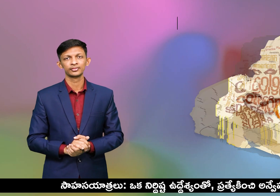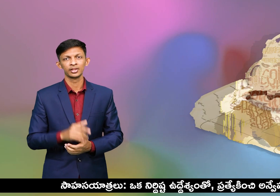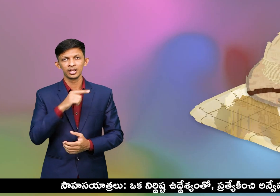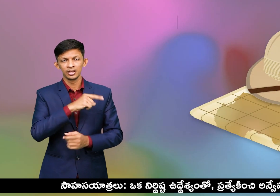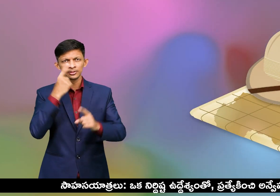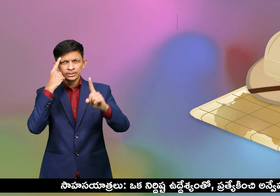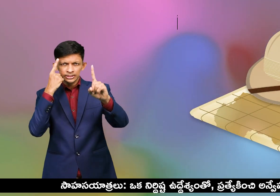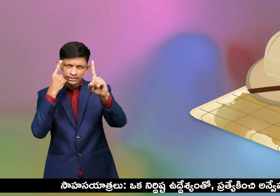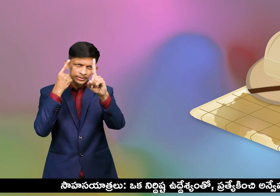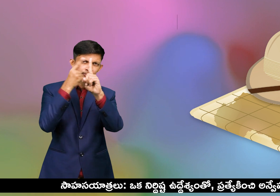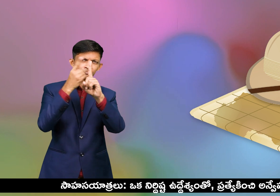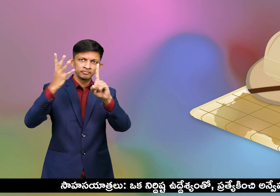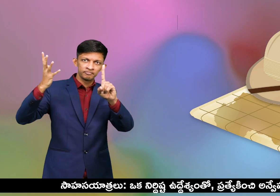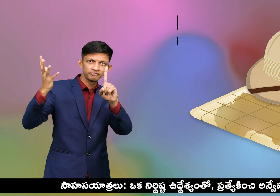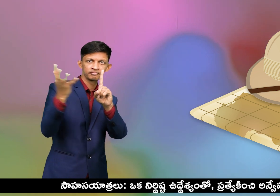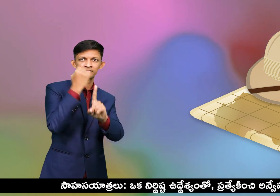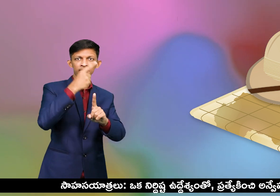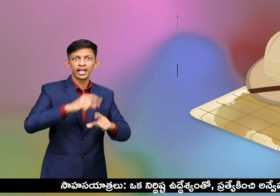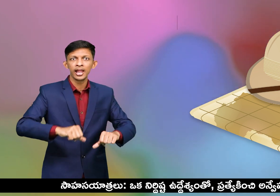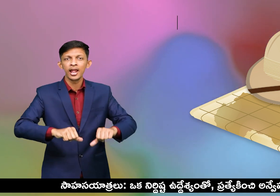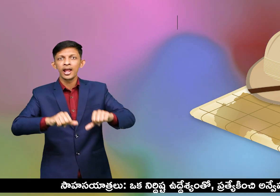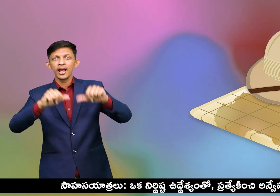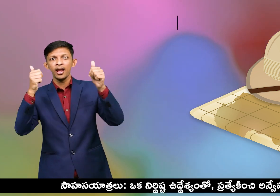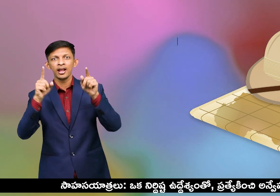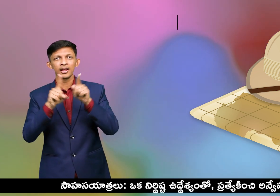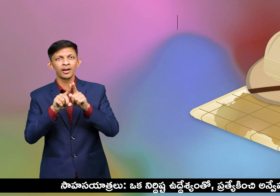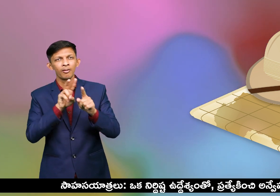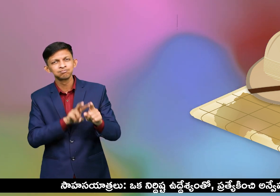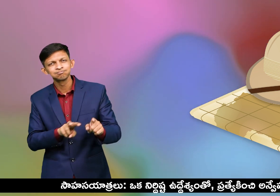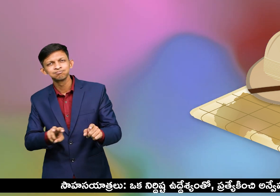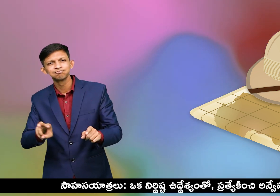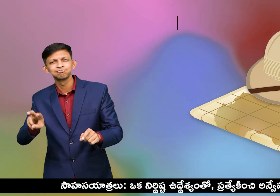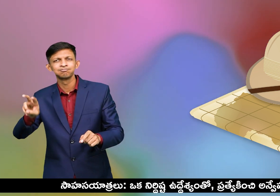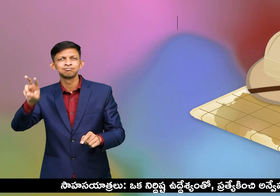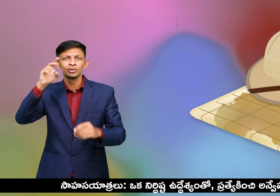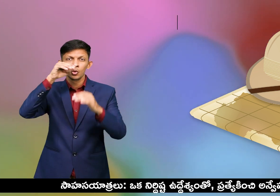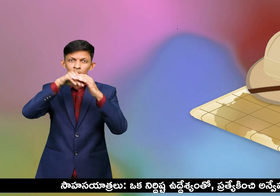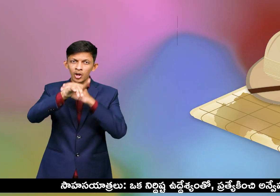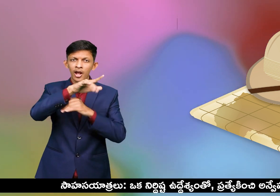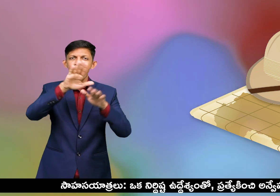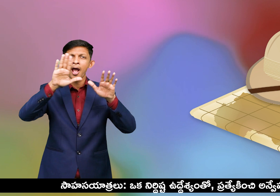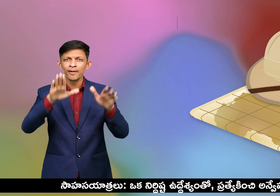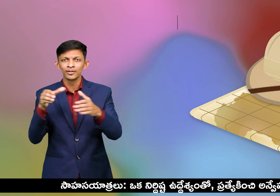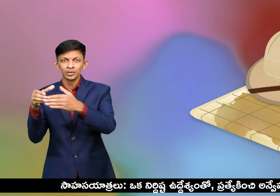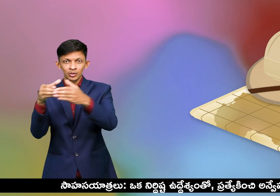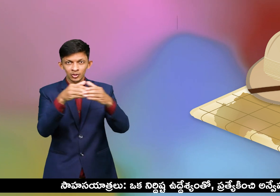2. సాహసయాత్రలు. ఒక నిర్దిష్ట ఉద్దేశంతో ప్రత్యేకించి అన్వేషణ,